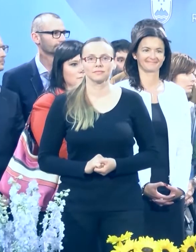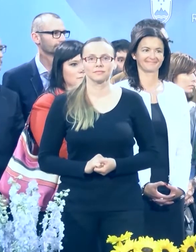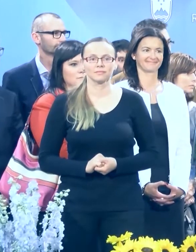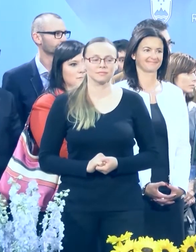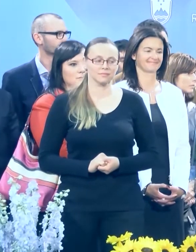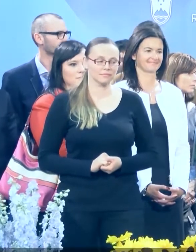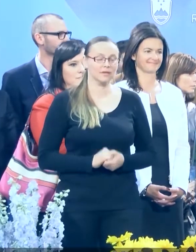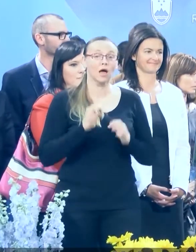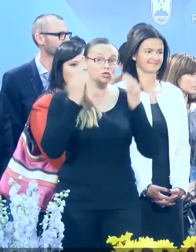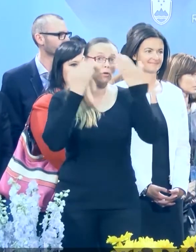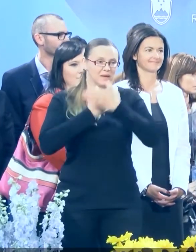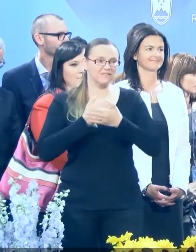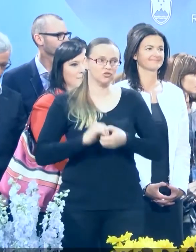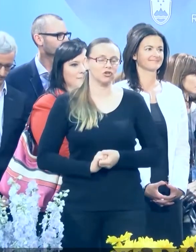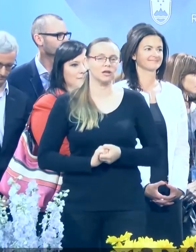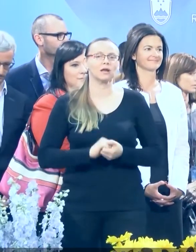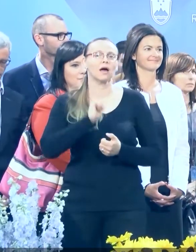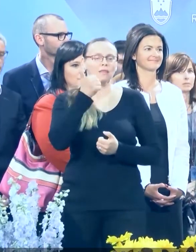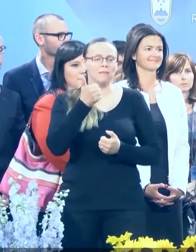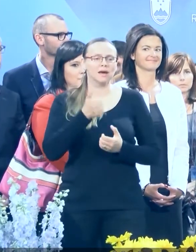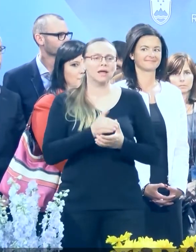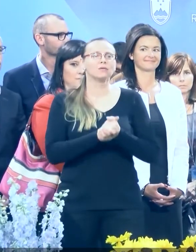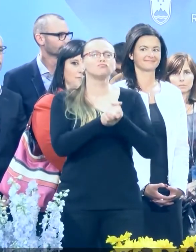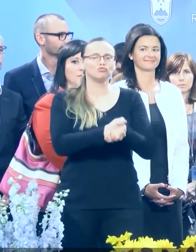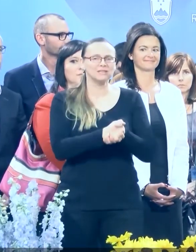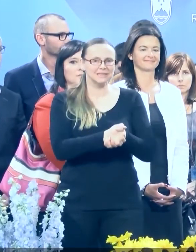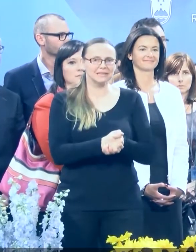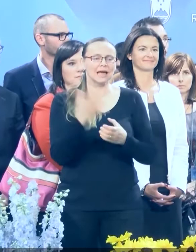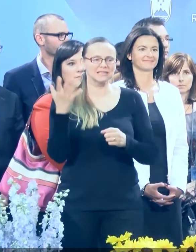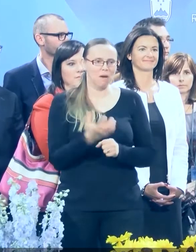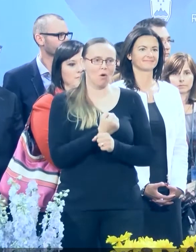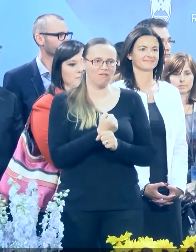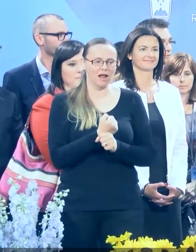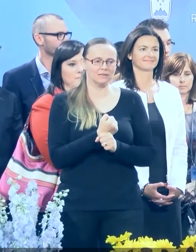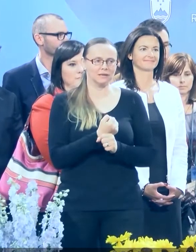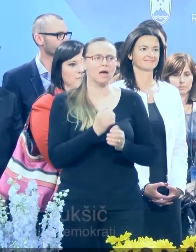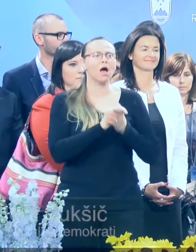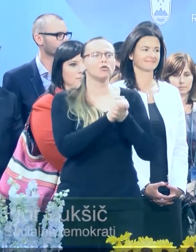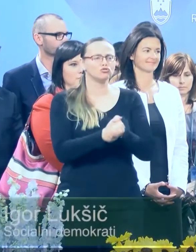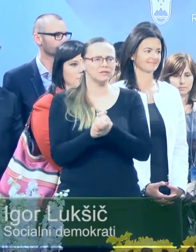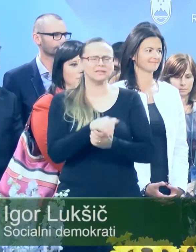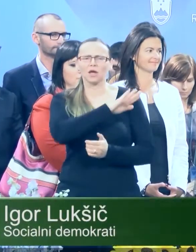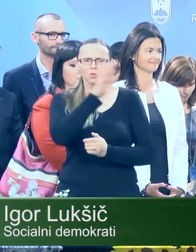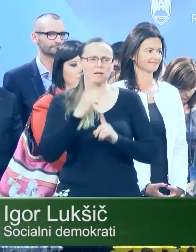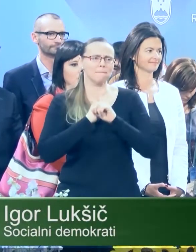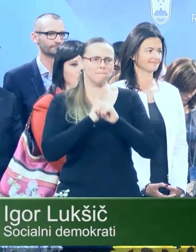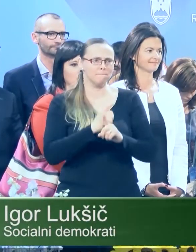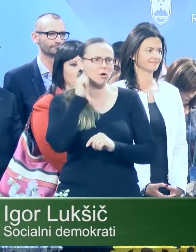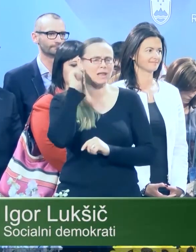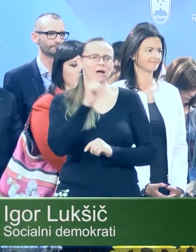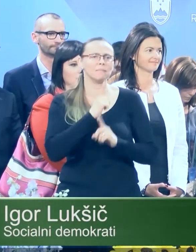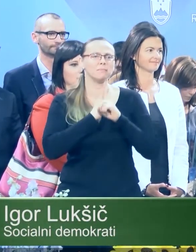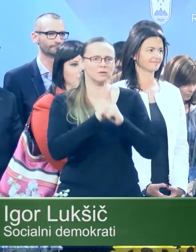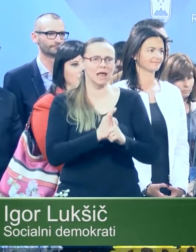Dobro večer. Najprej čestitke zmagovalcem, čestitke vsem poslankam in poslancem, ki so